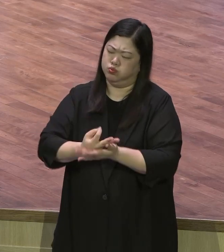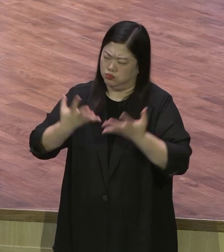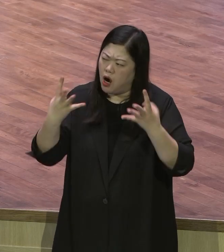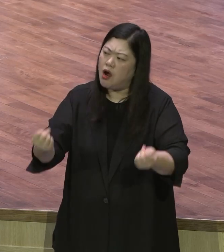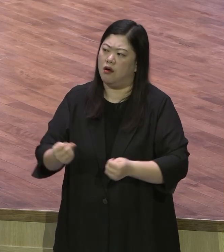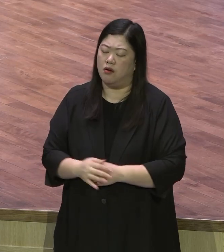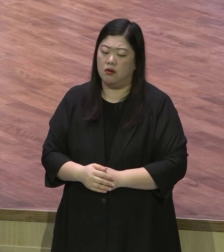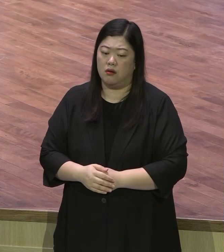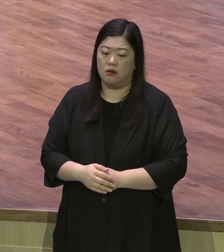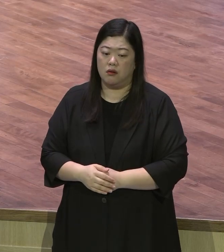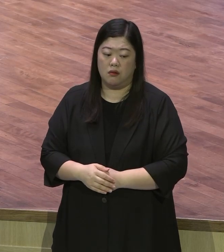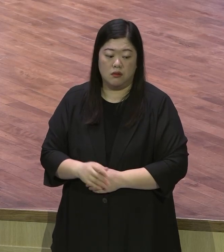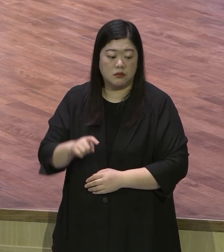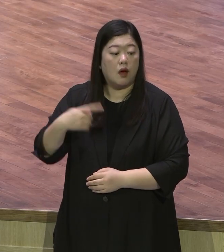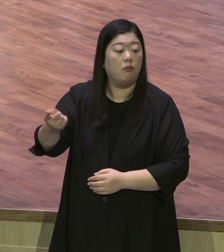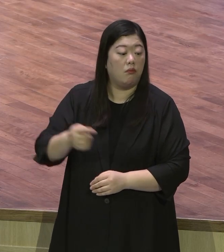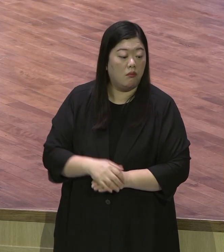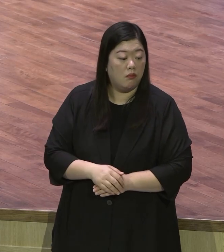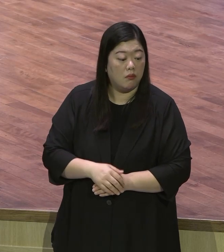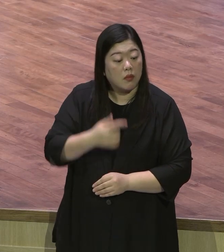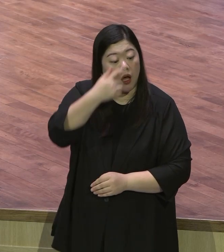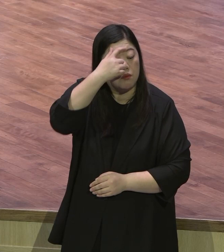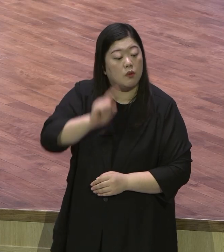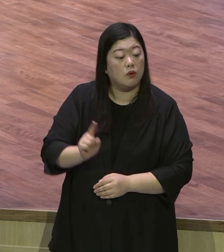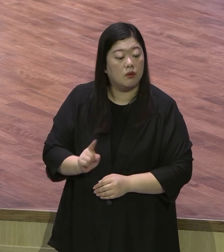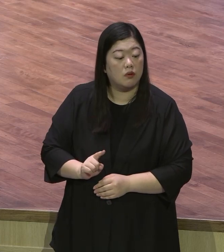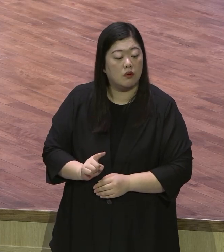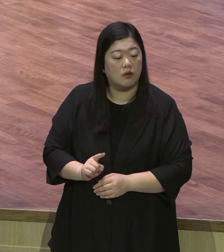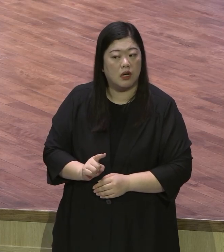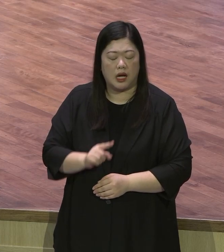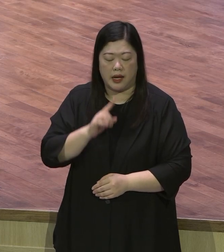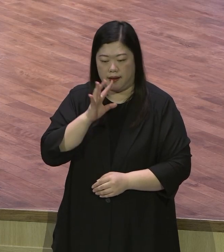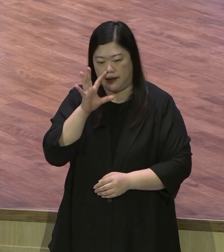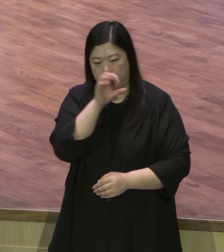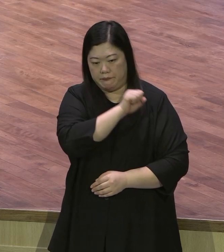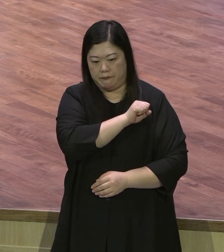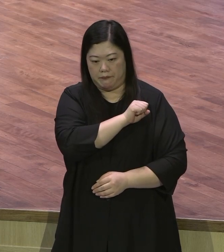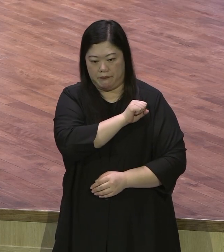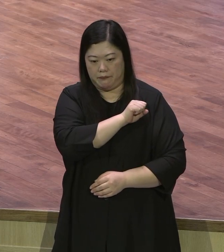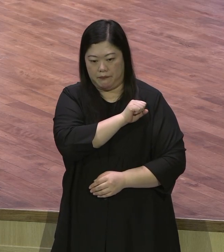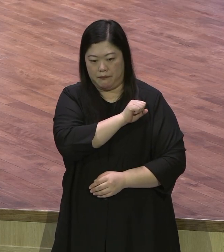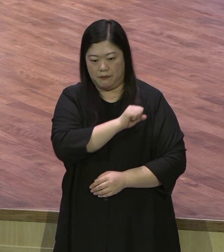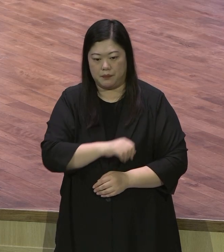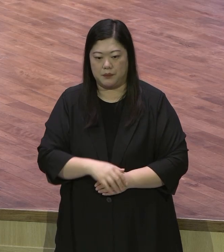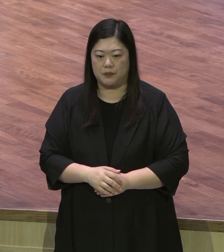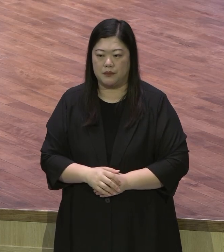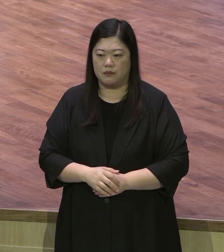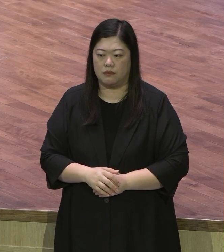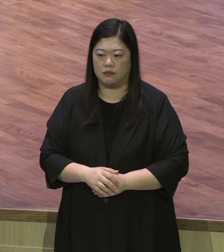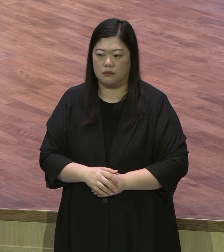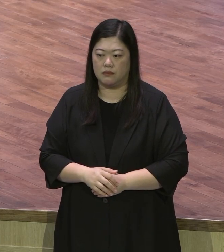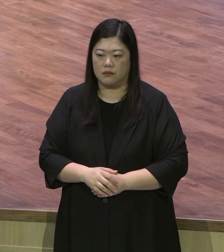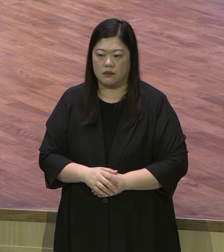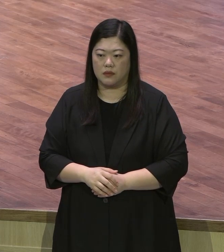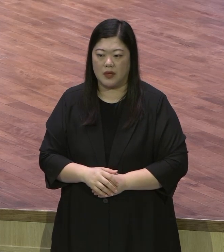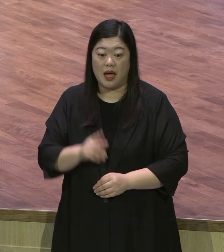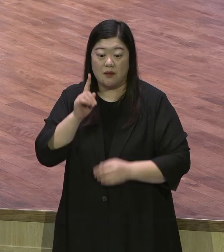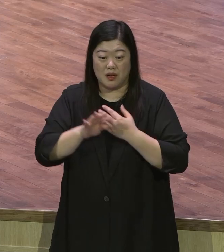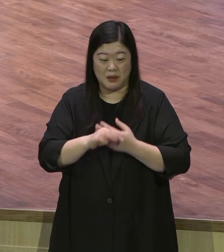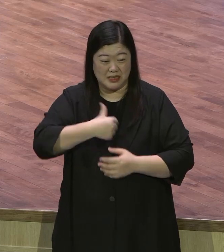그래서 다 바벨탑 다 망합니다. 교회 안 나가도 좋으니 공부나 잘해라.